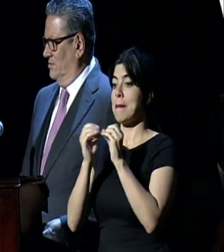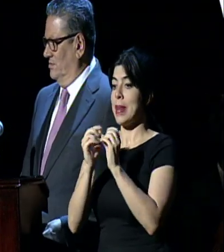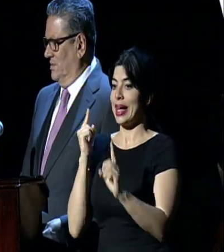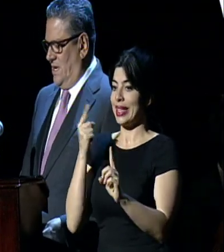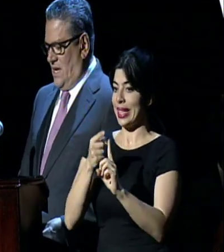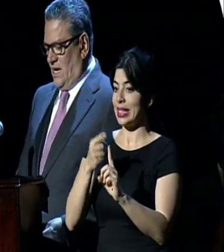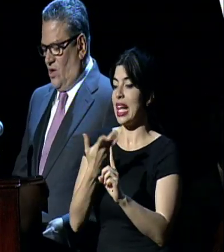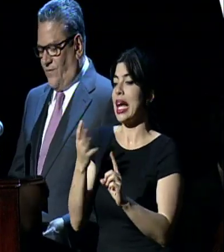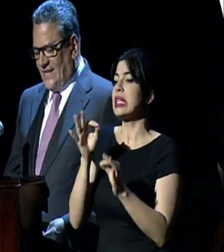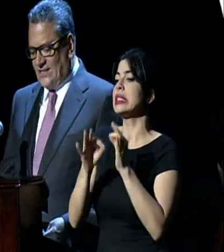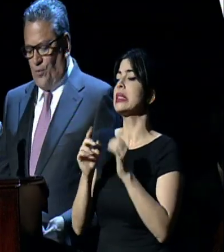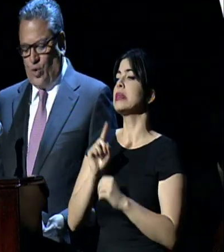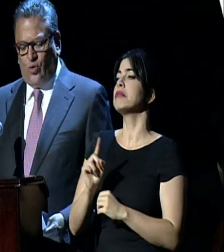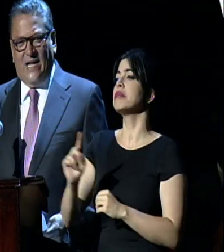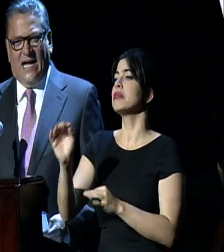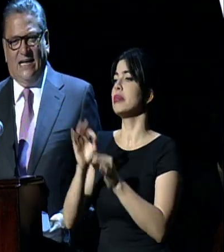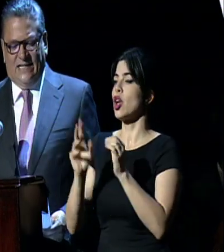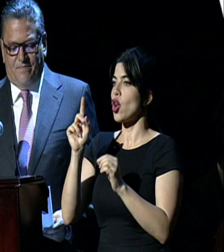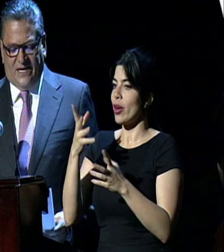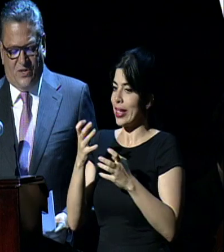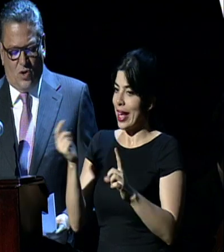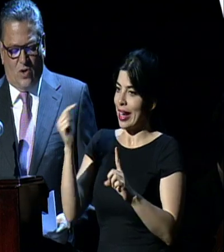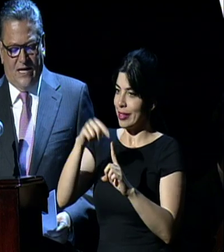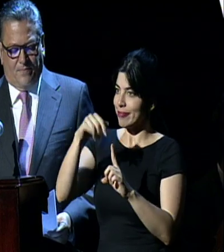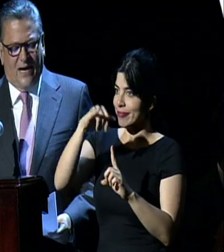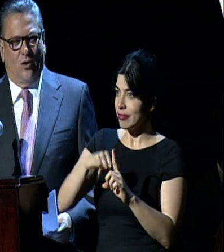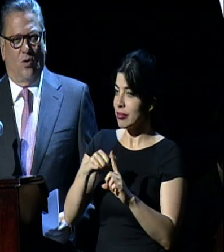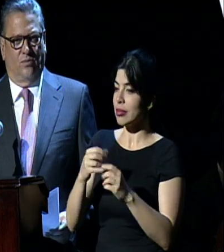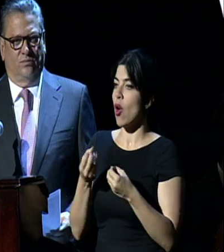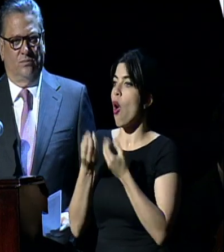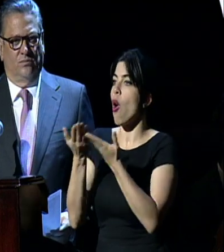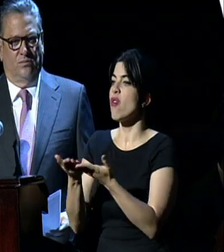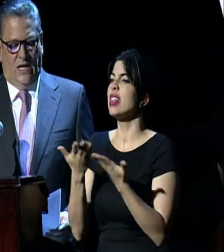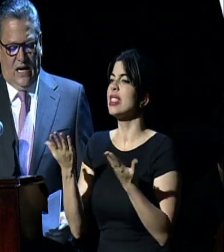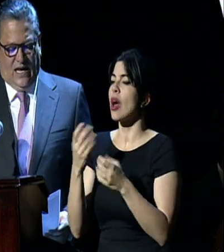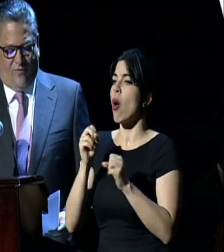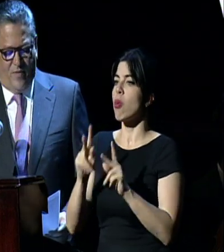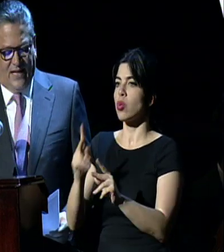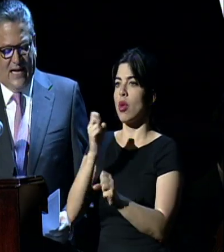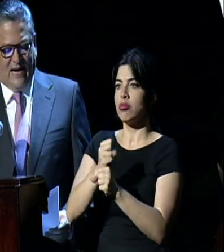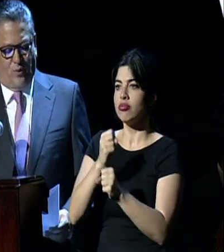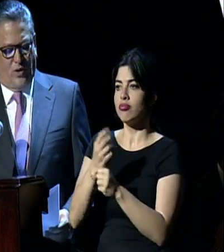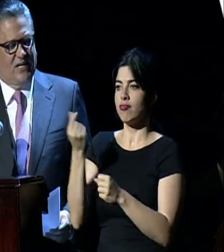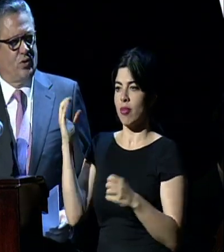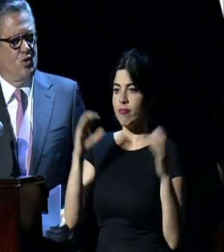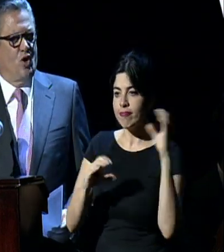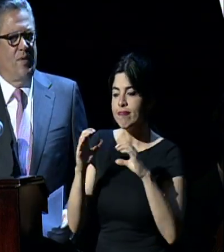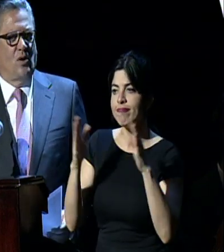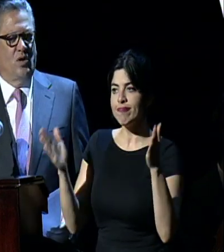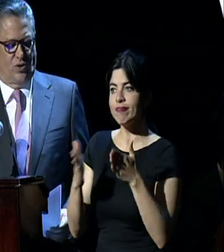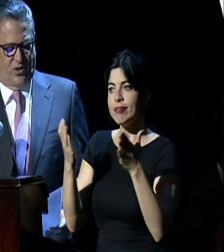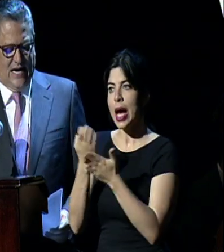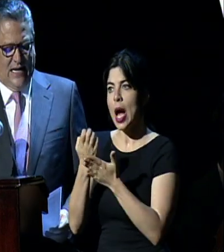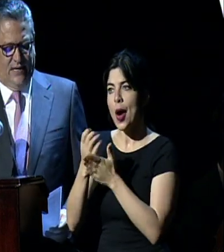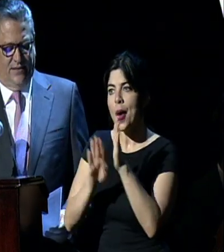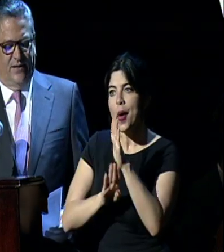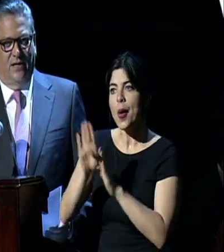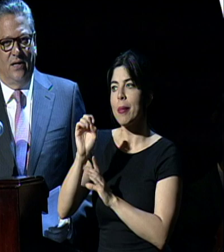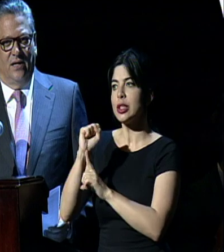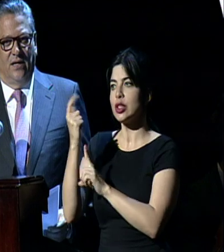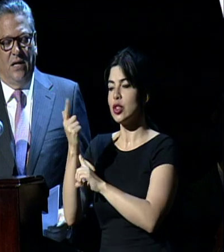camino, que ofrezca oportunidades de inversión y empleo, que fomenten el progreso económico y